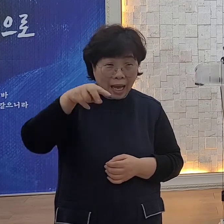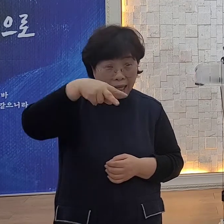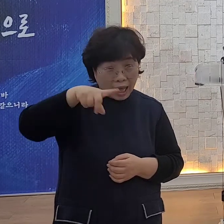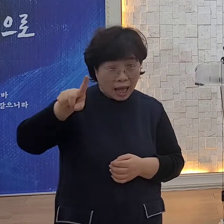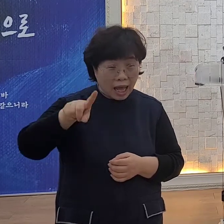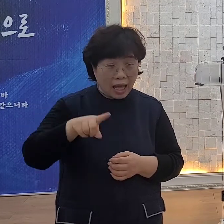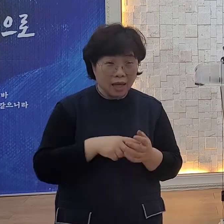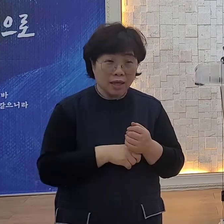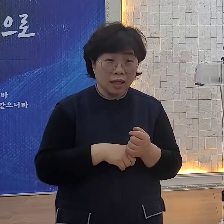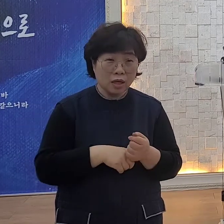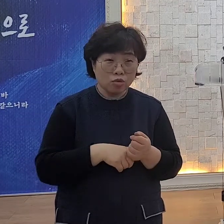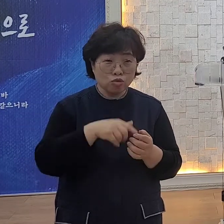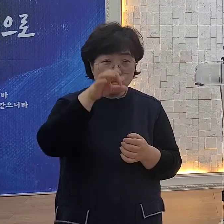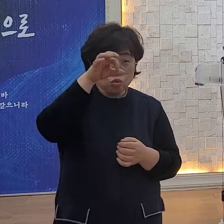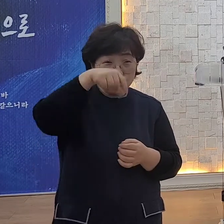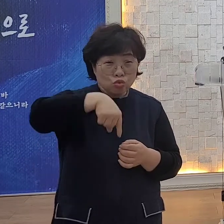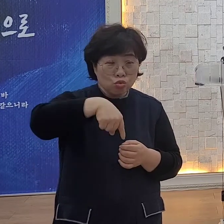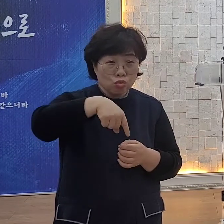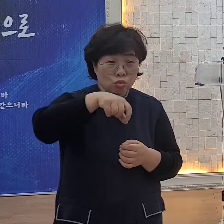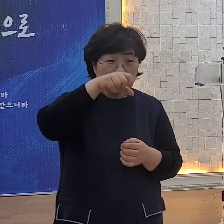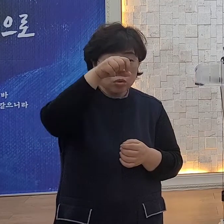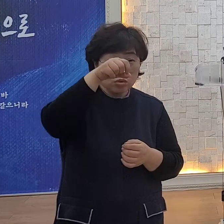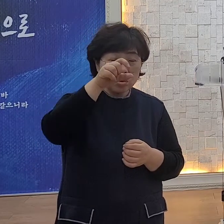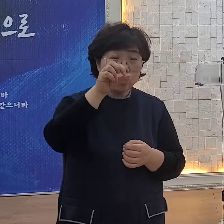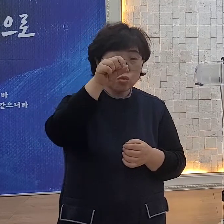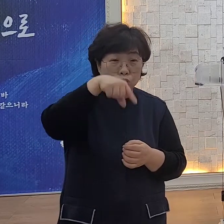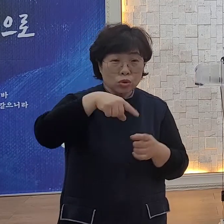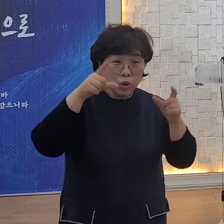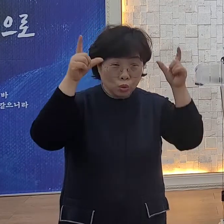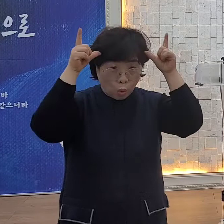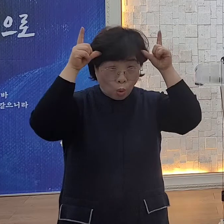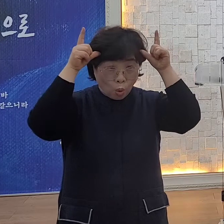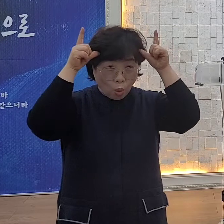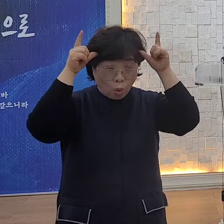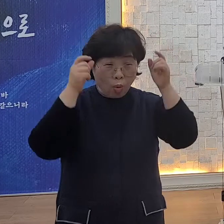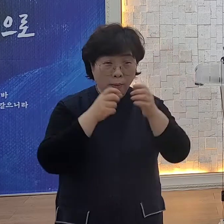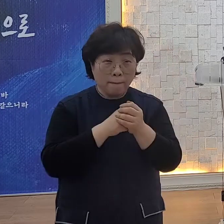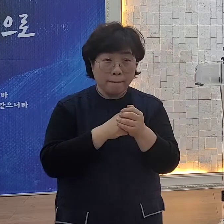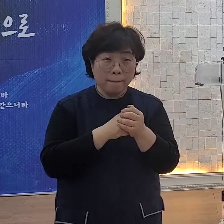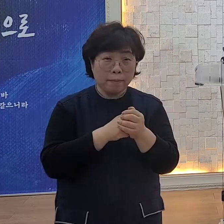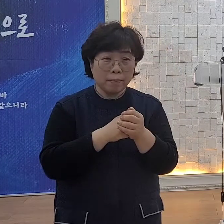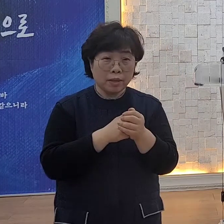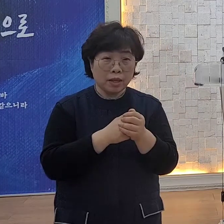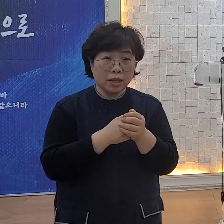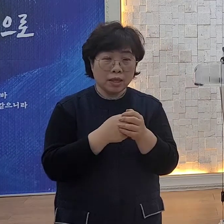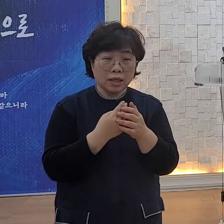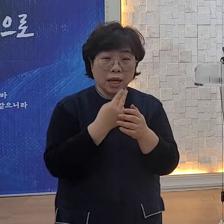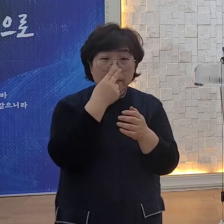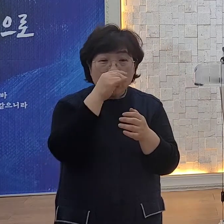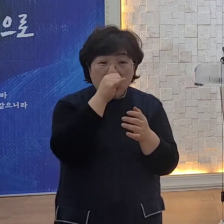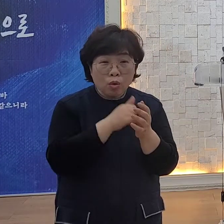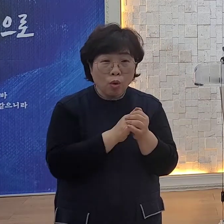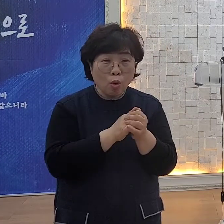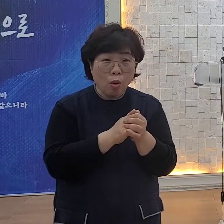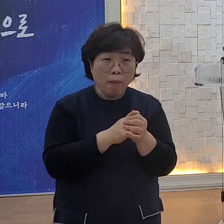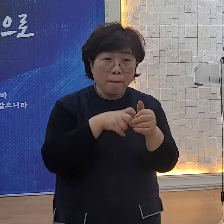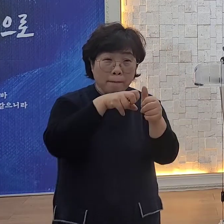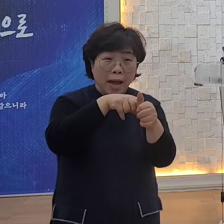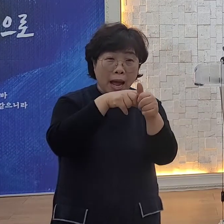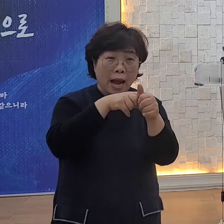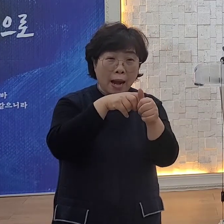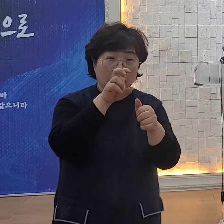우생마사다. 이게 소우자입니다. 그리고 날생자, 그리고